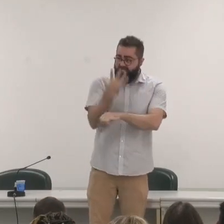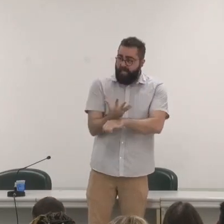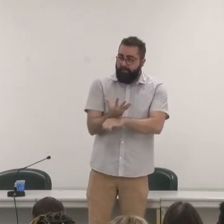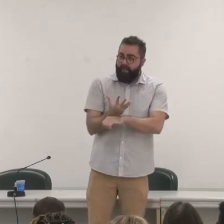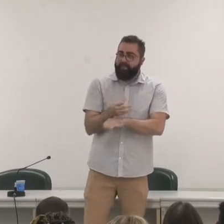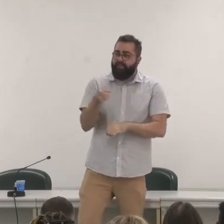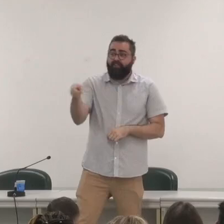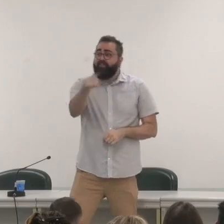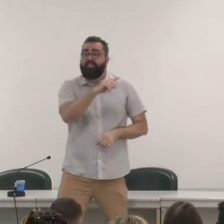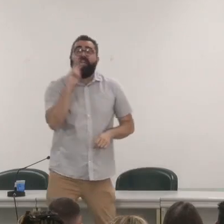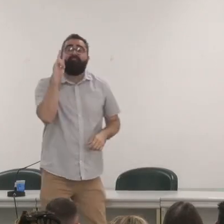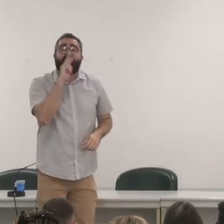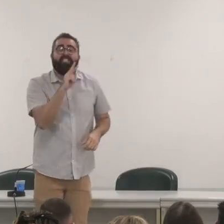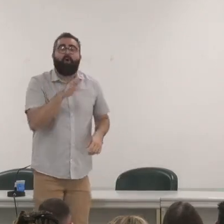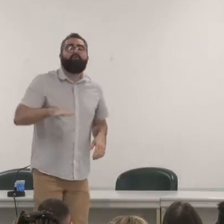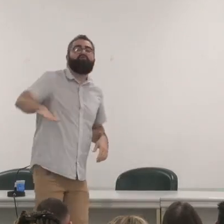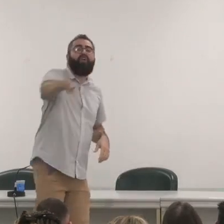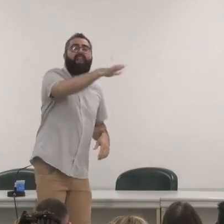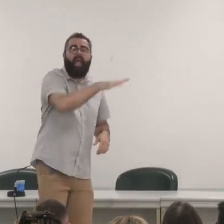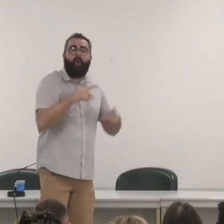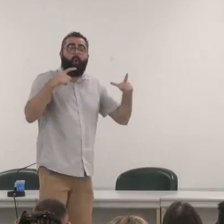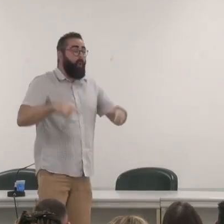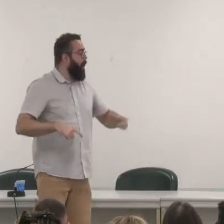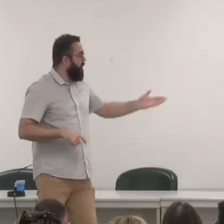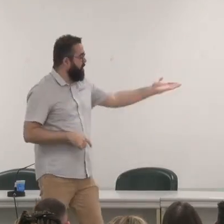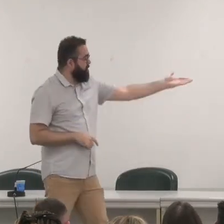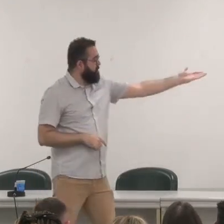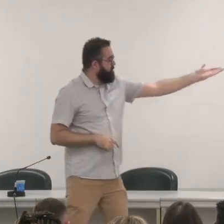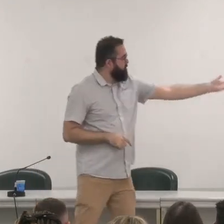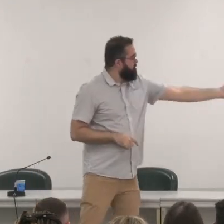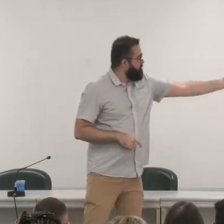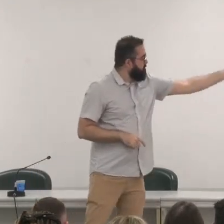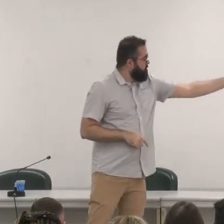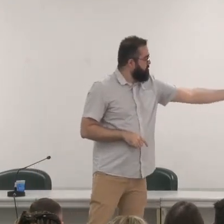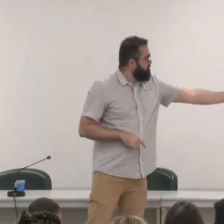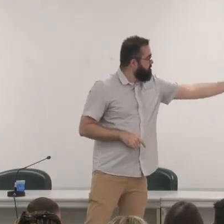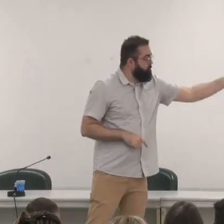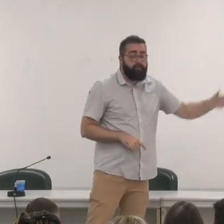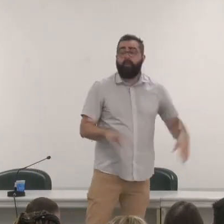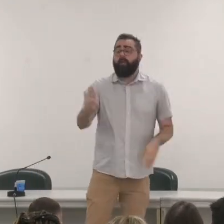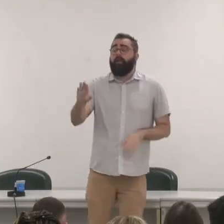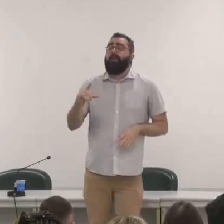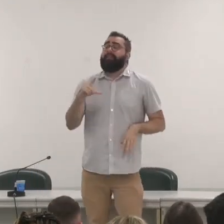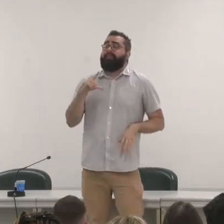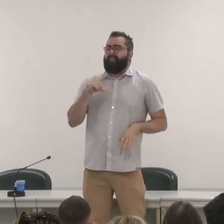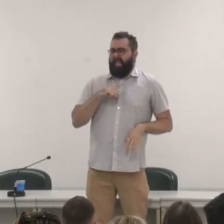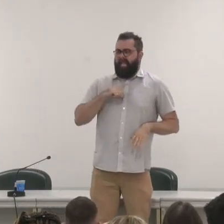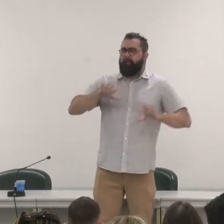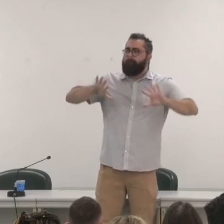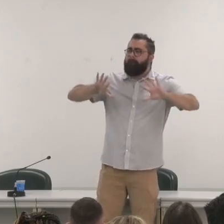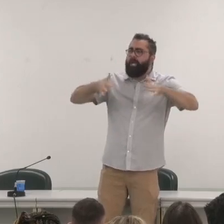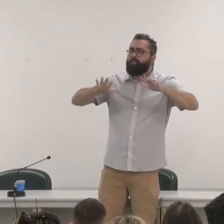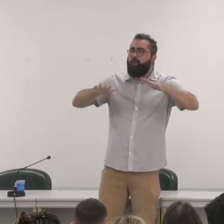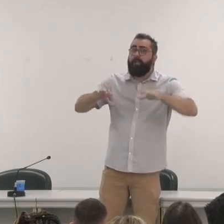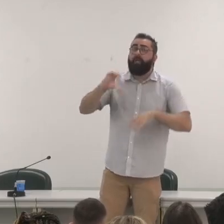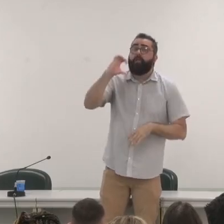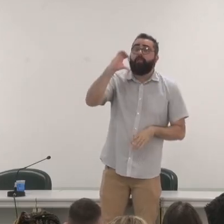Então, a língua de Sena, a língua de sinais emergente Sena de Várzea Queimada é apresentada nessa